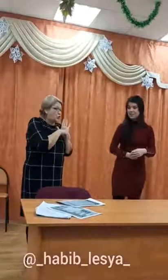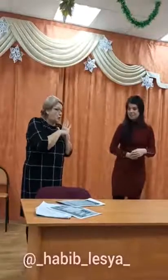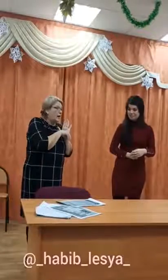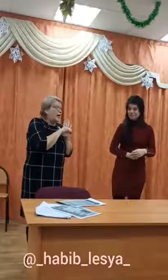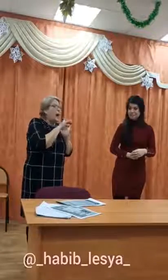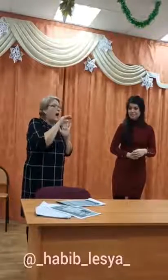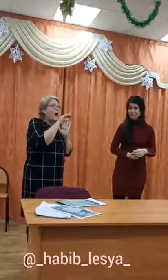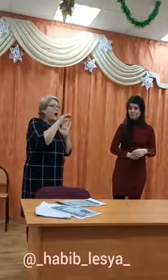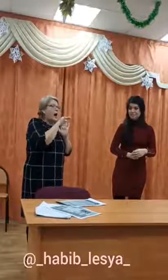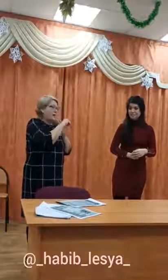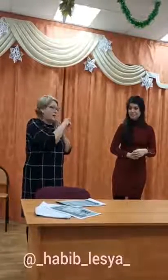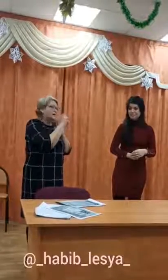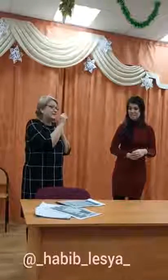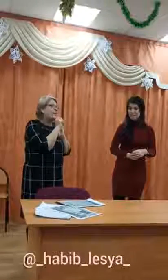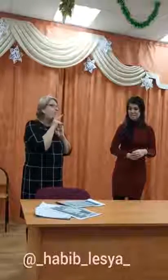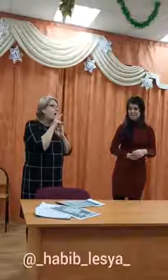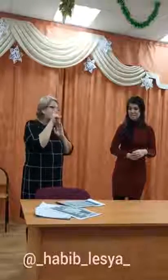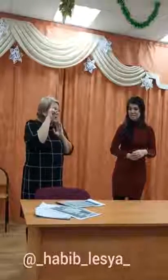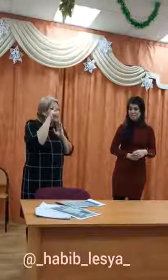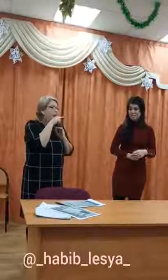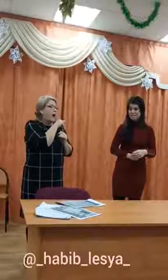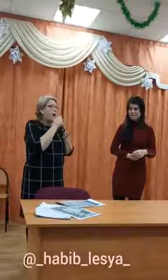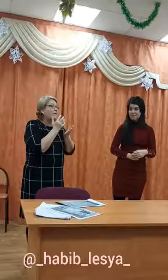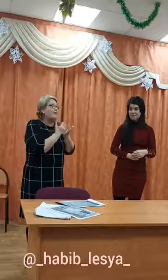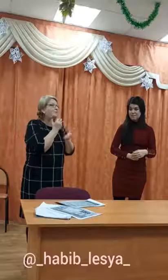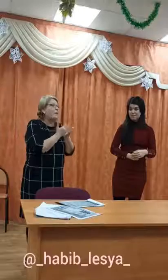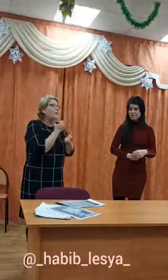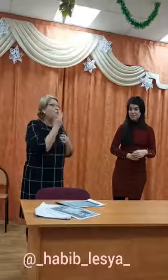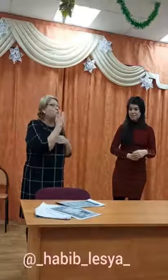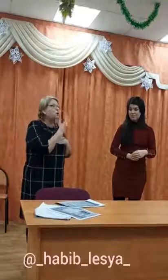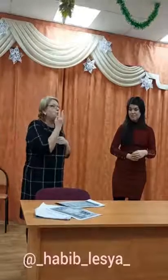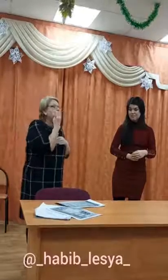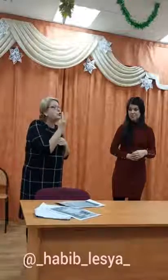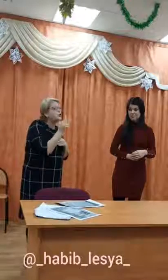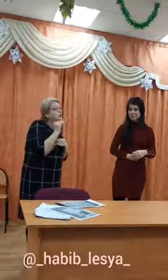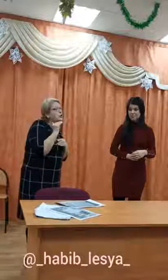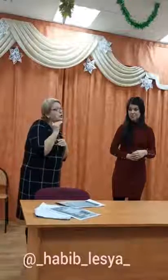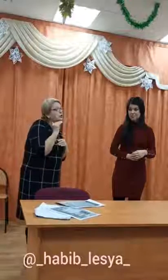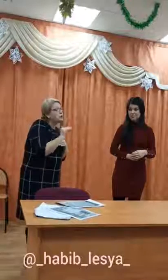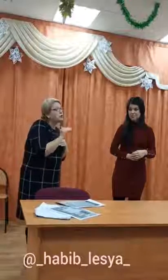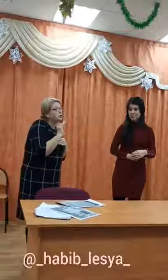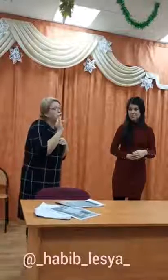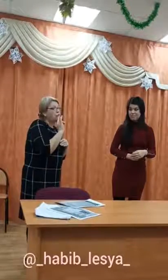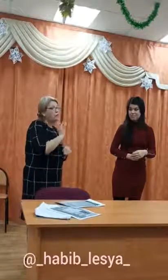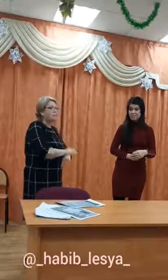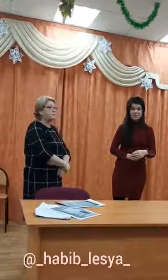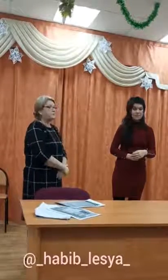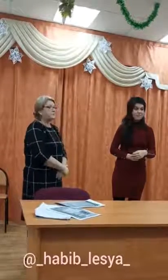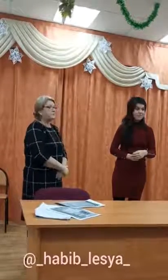вложила, со 2 месяца она заработала 34 тысячи рублей.